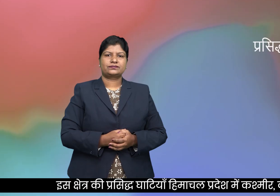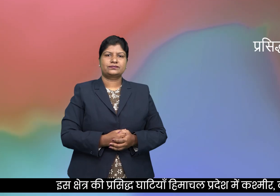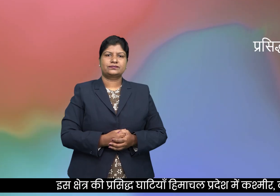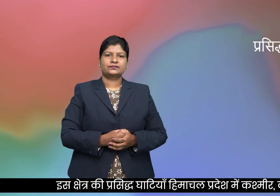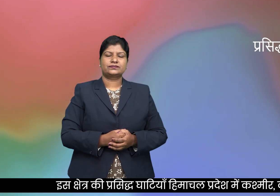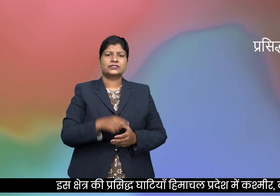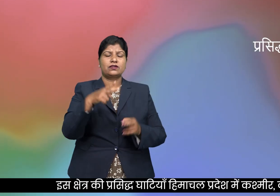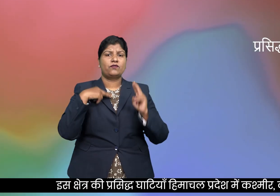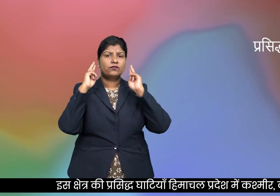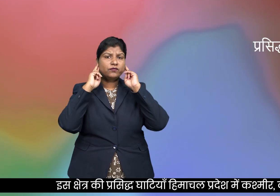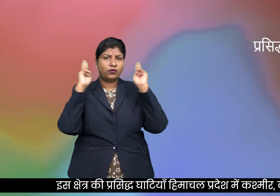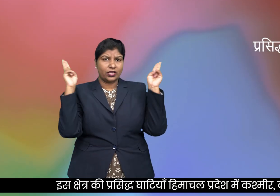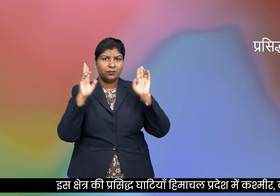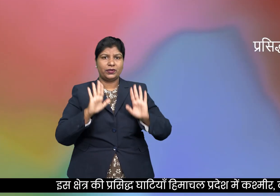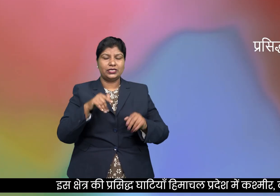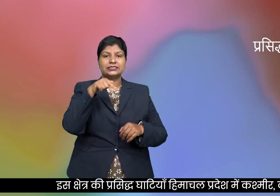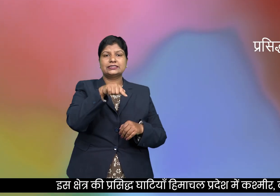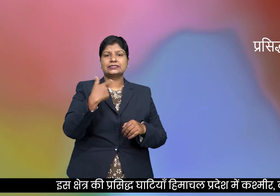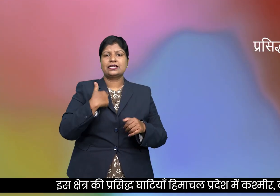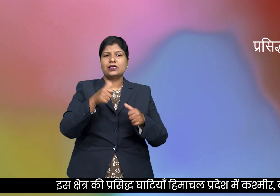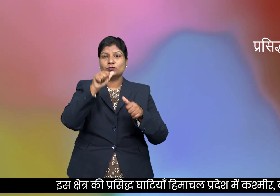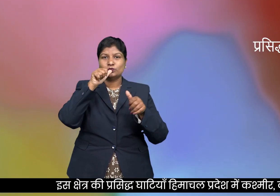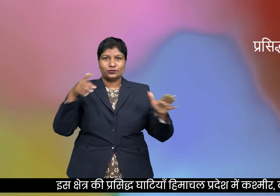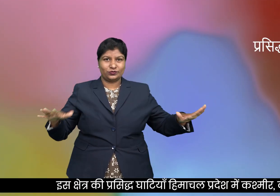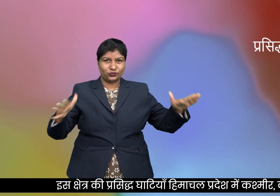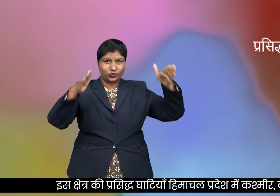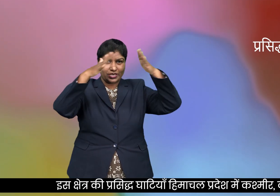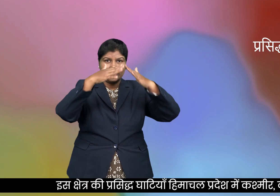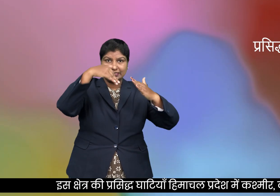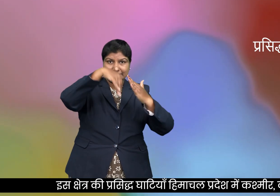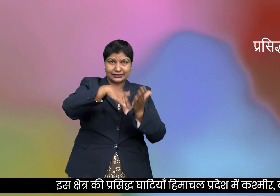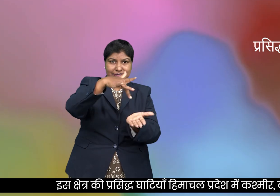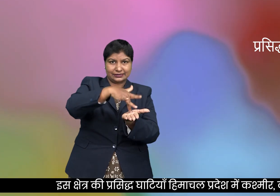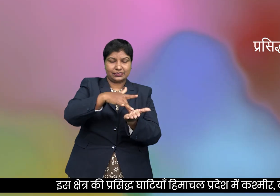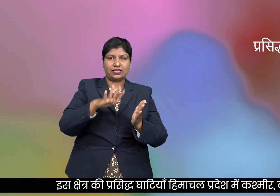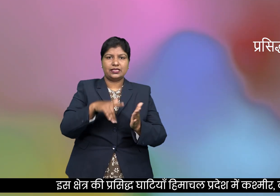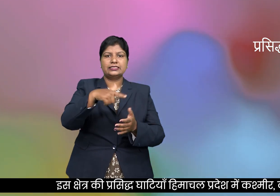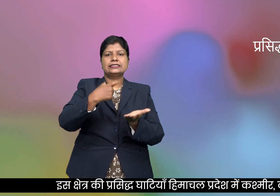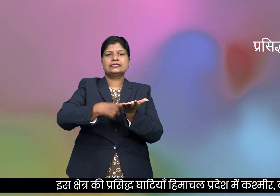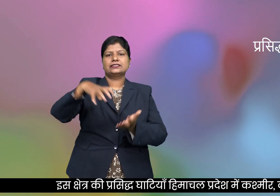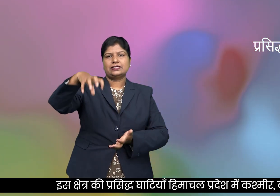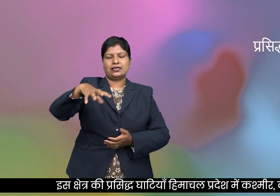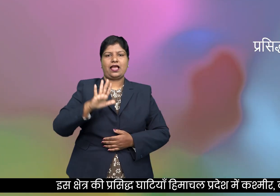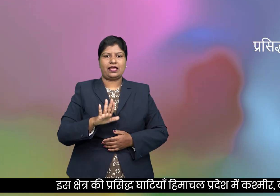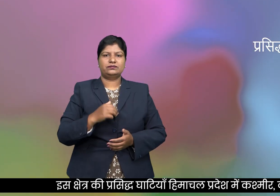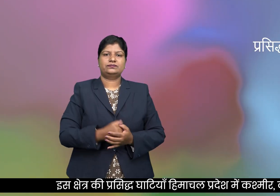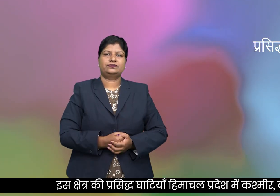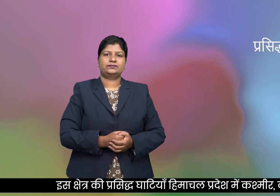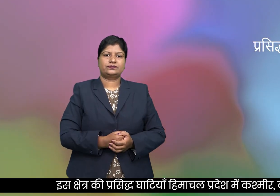इस क्षेत्र की प्रसिद्ध घाटियां हिमाचल प्रदेश में कश्मीर, कंगड़ा और कुल्लू है।